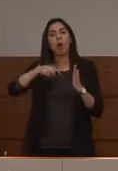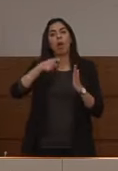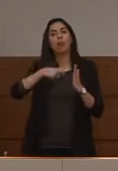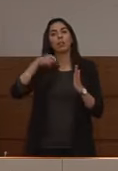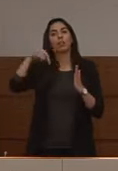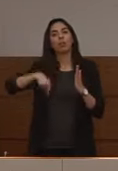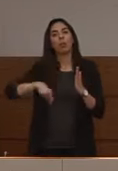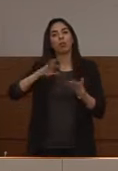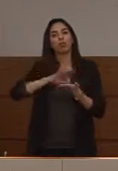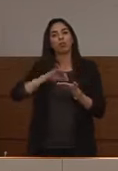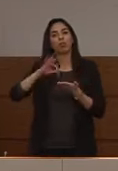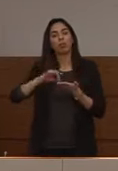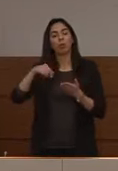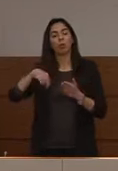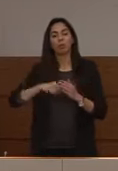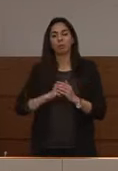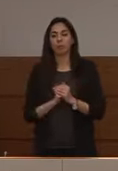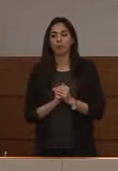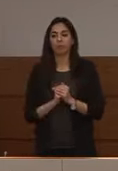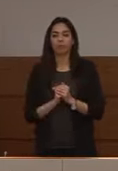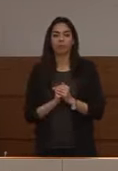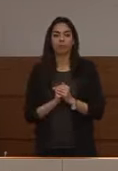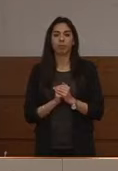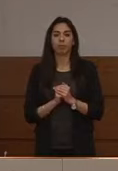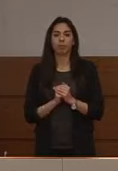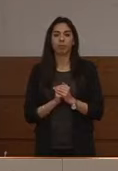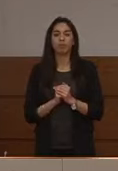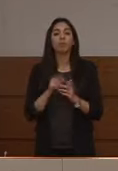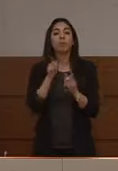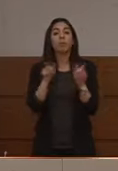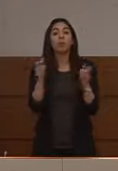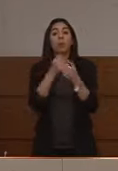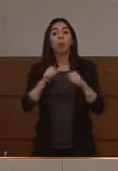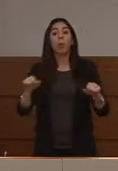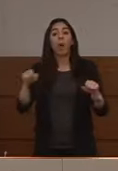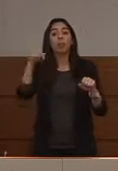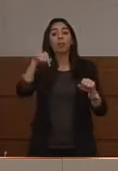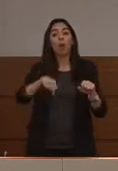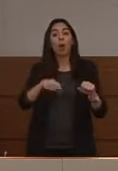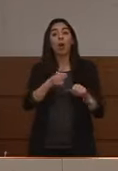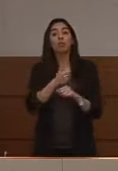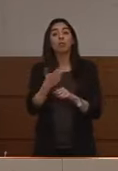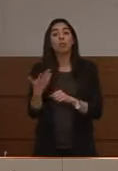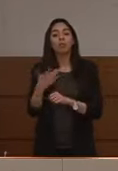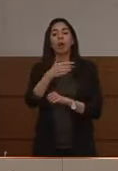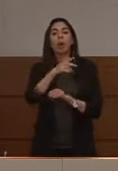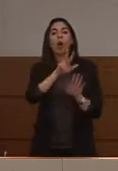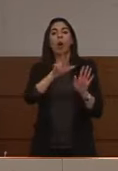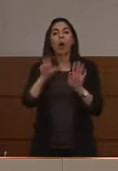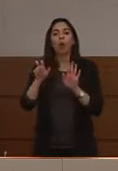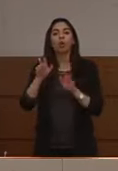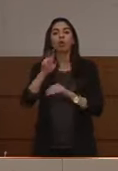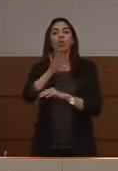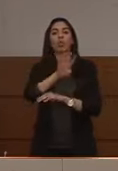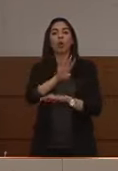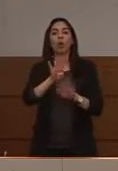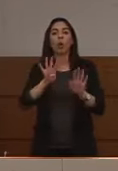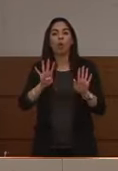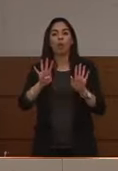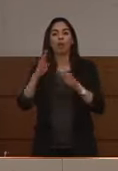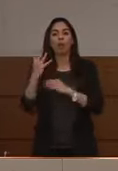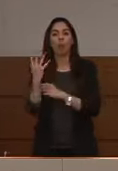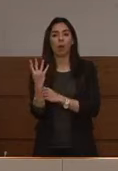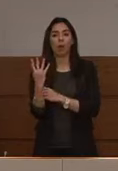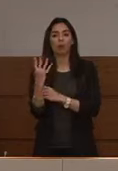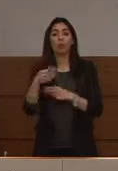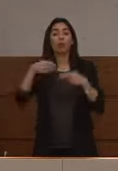oggi il numero dei guariti oggi è 894 quindi